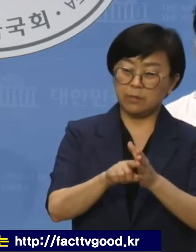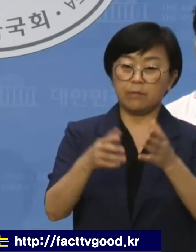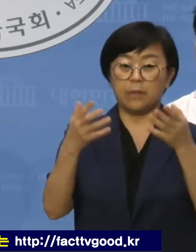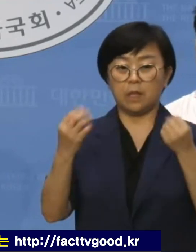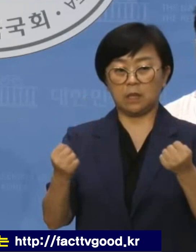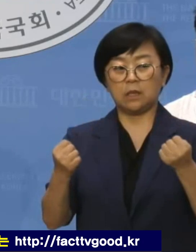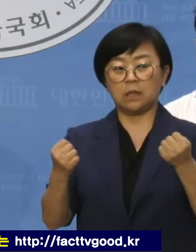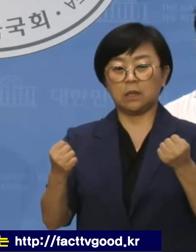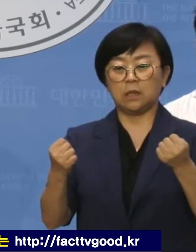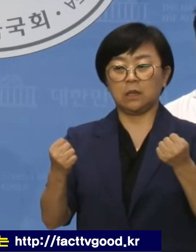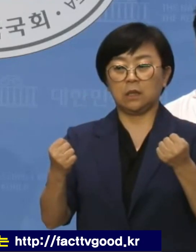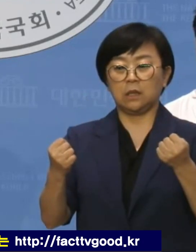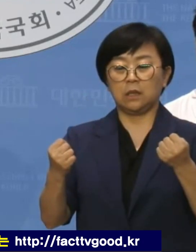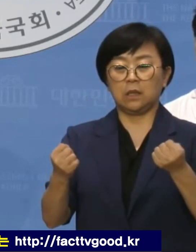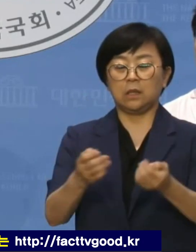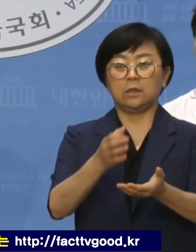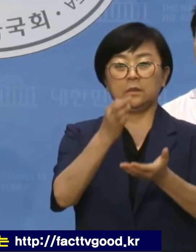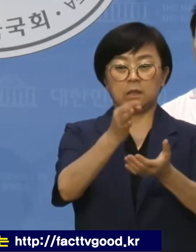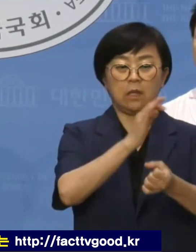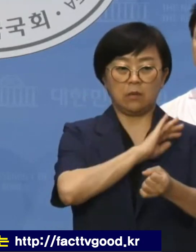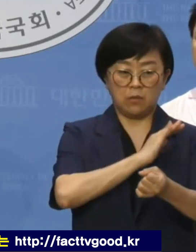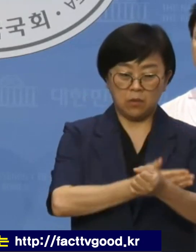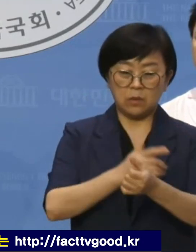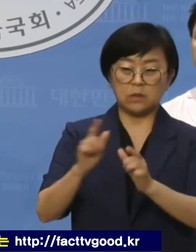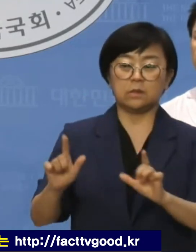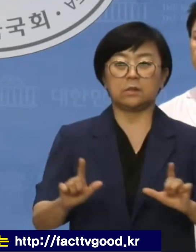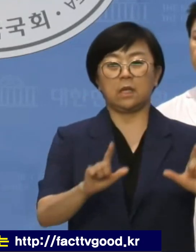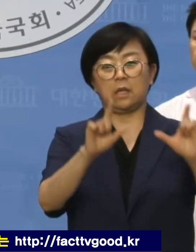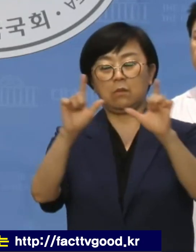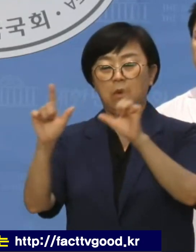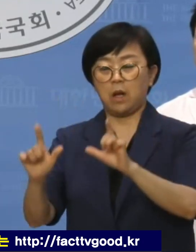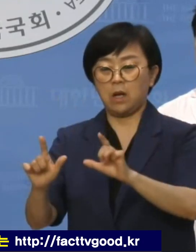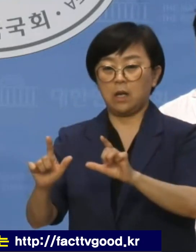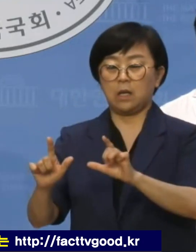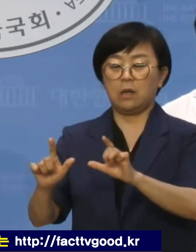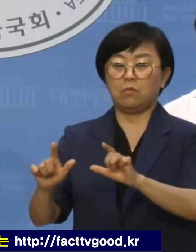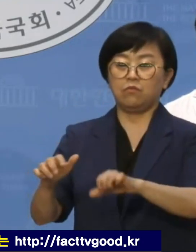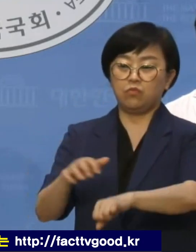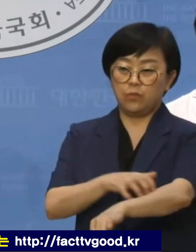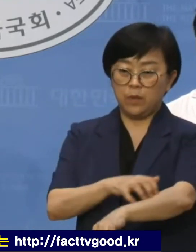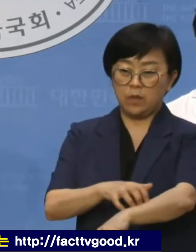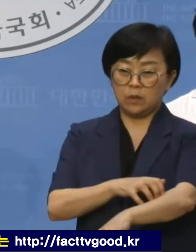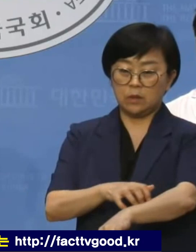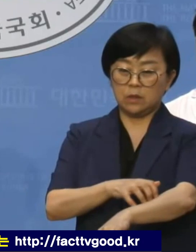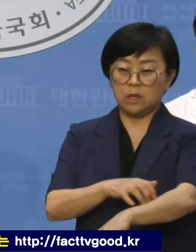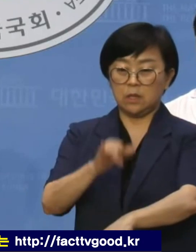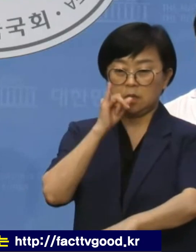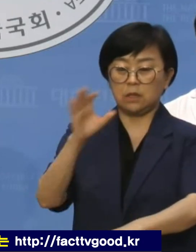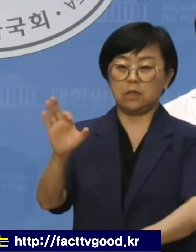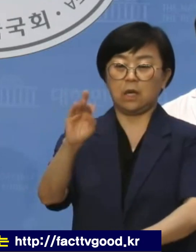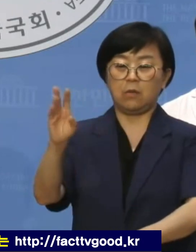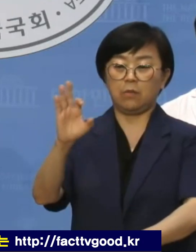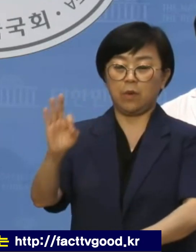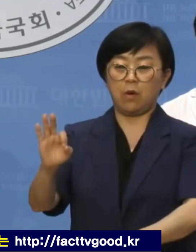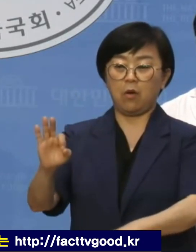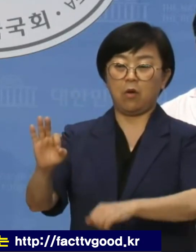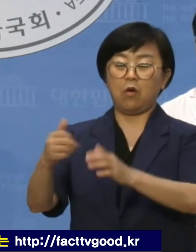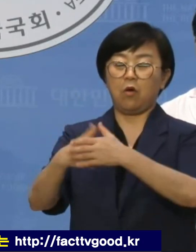많은 여러 재산권이라든지 생활상의 불편을 감수해 주신 양평 군민께